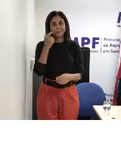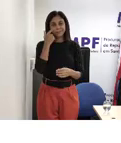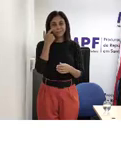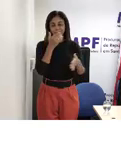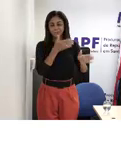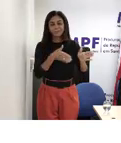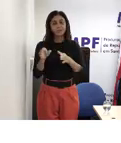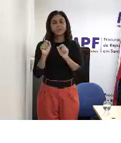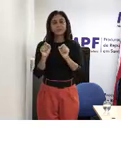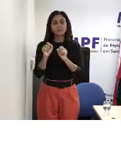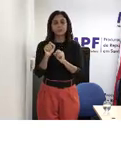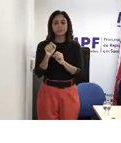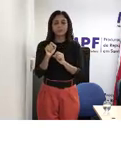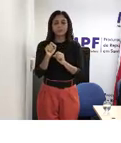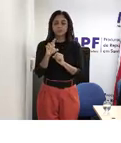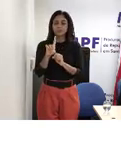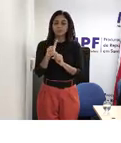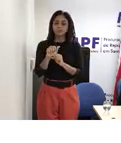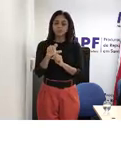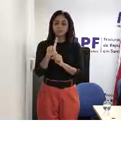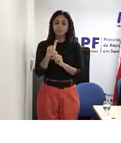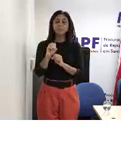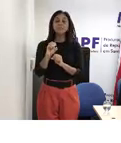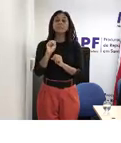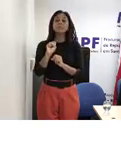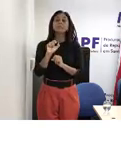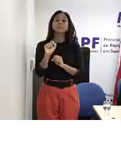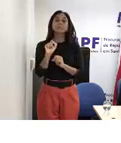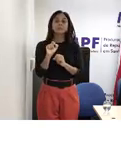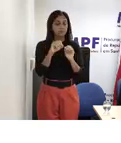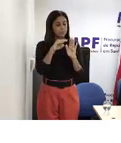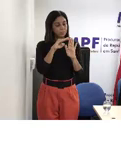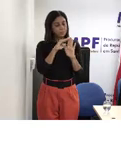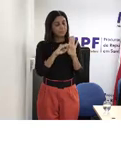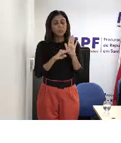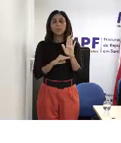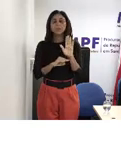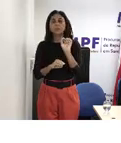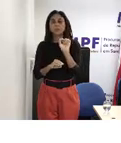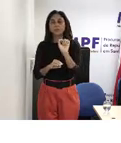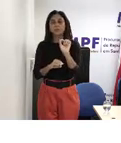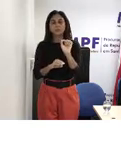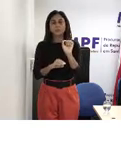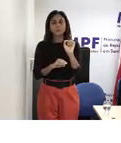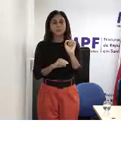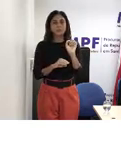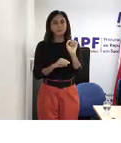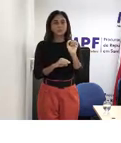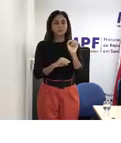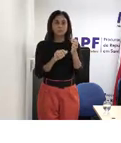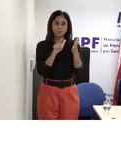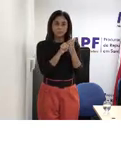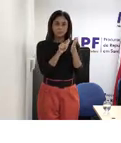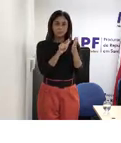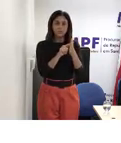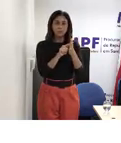dentro esses dados aqui eu fiz essa coletan pesquisa aqui peguei ali da fonte do Instituto